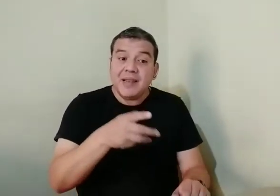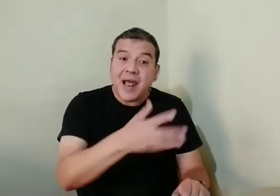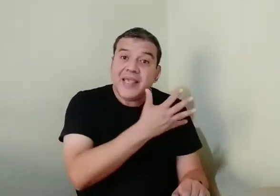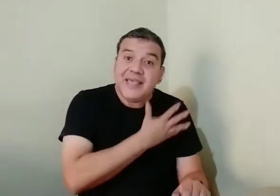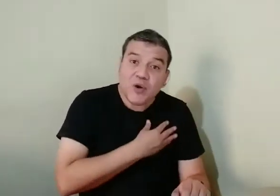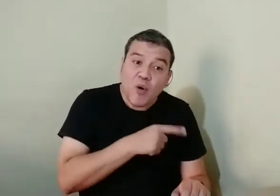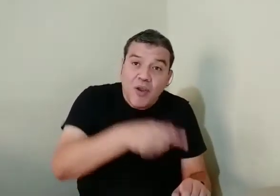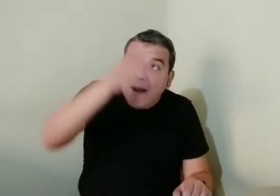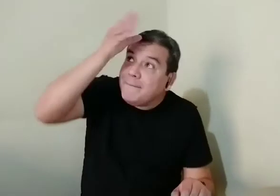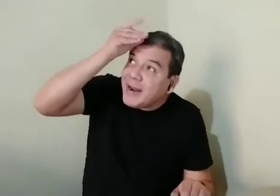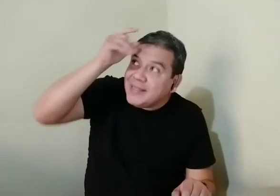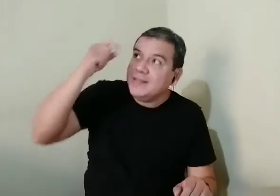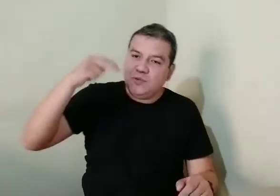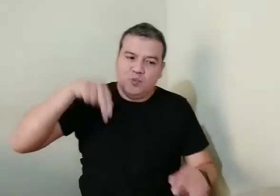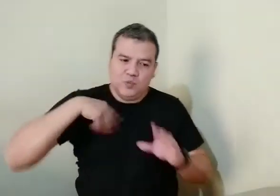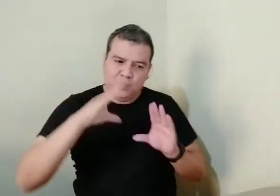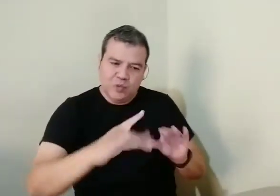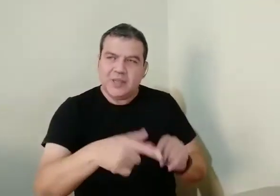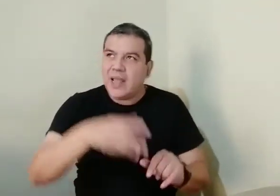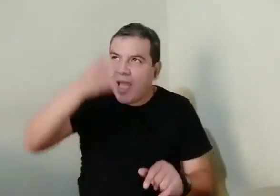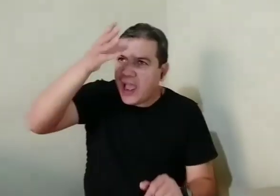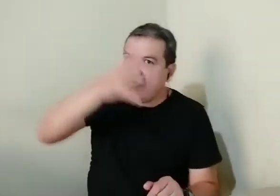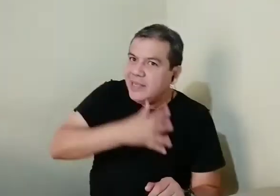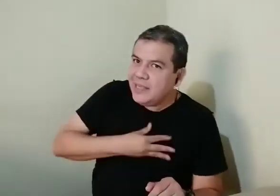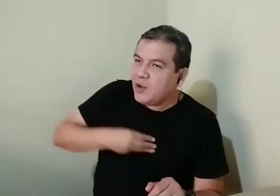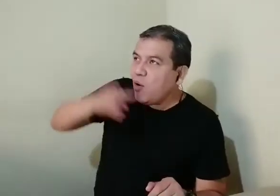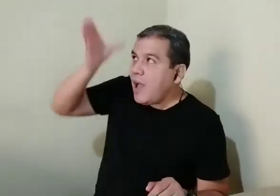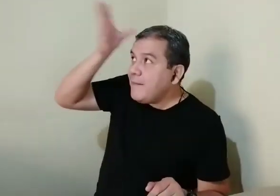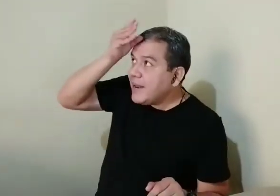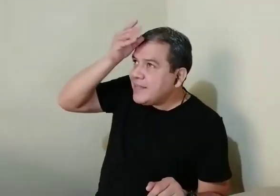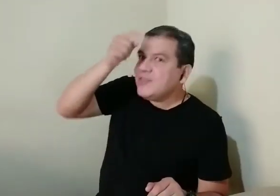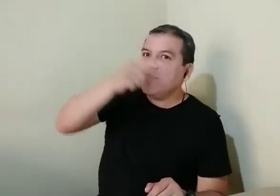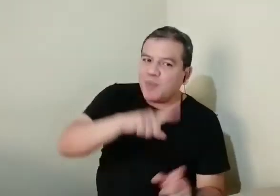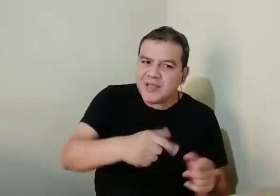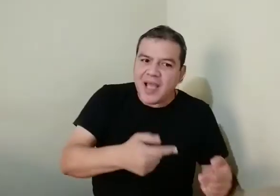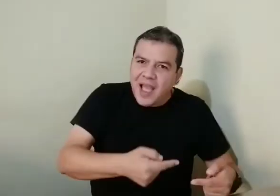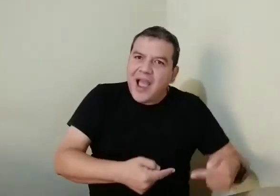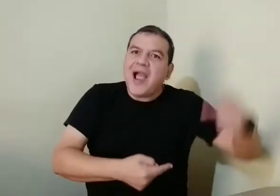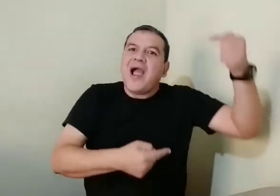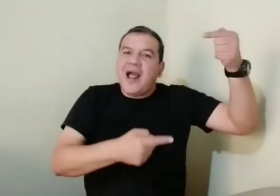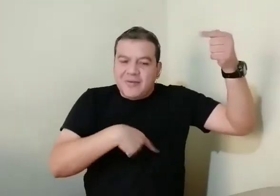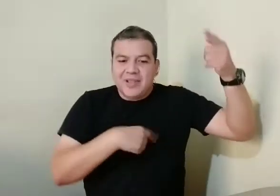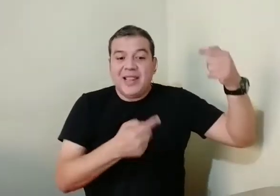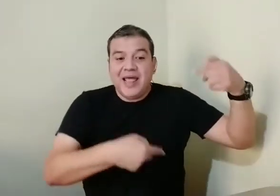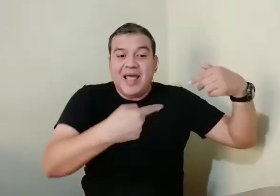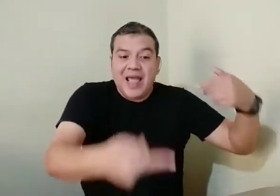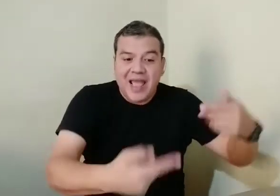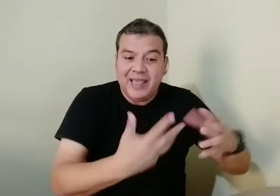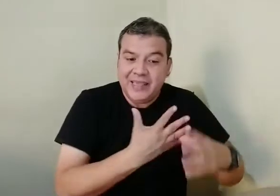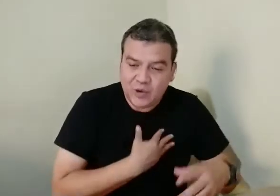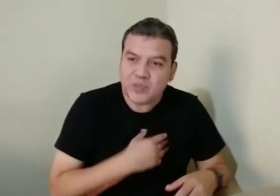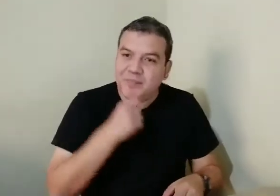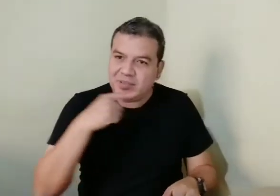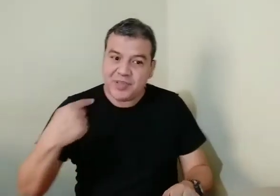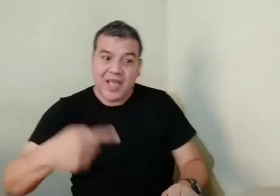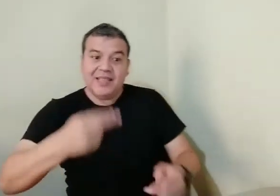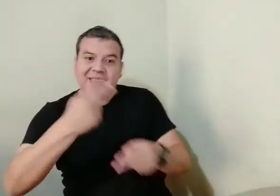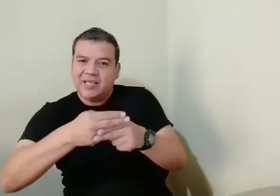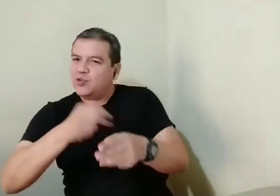Deuteronomio 6:7 dice: y las repetirás a tus hijos y hablarás de ellas